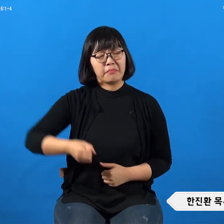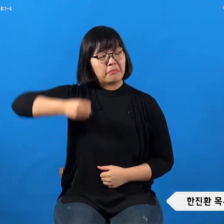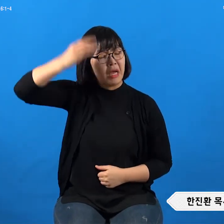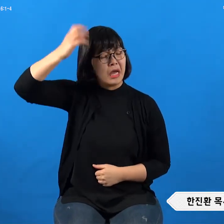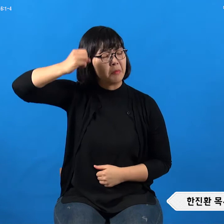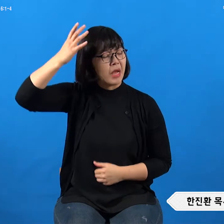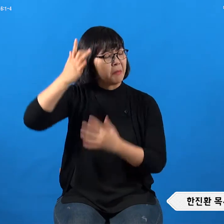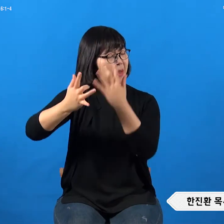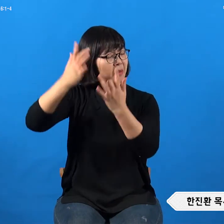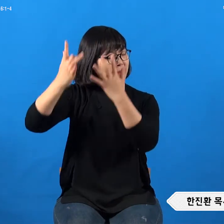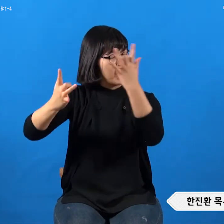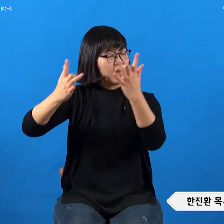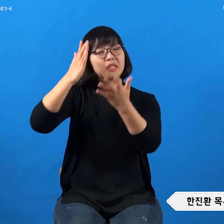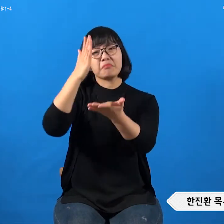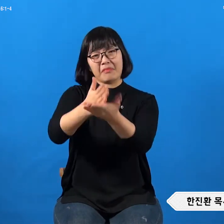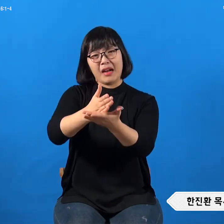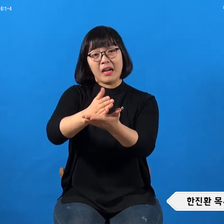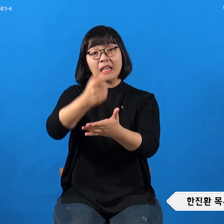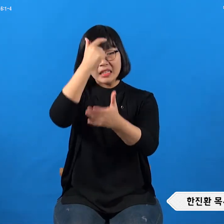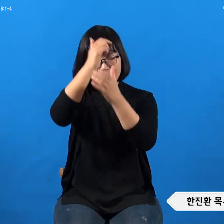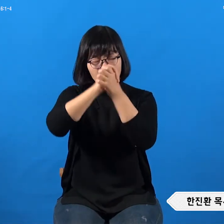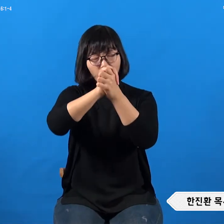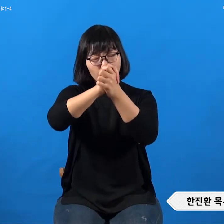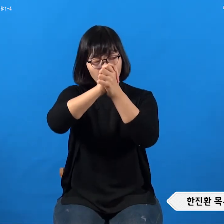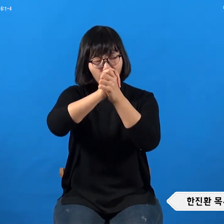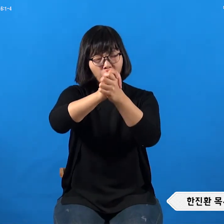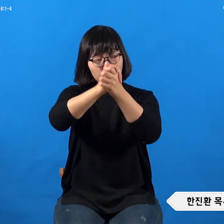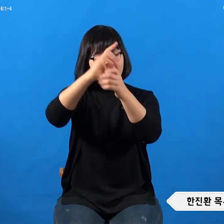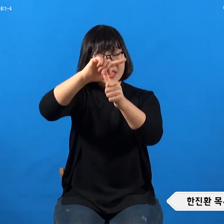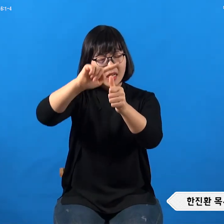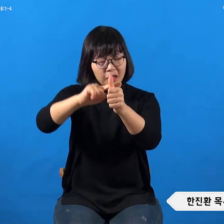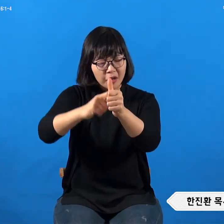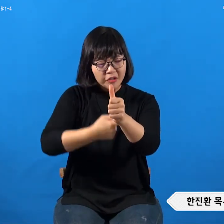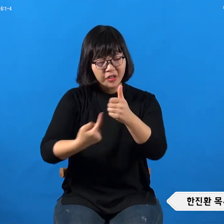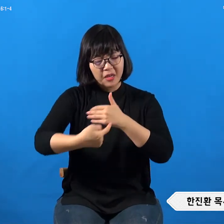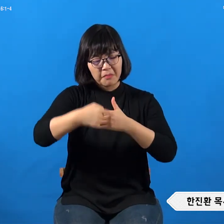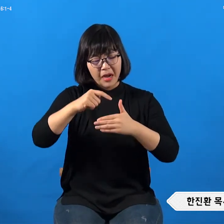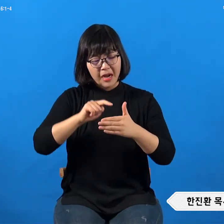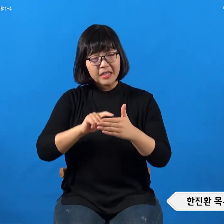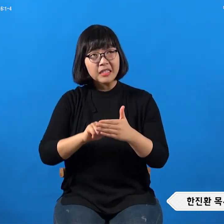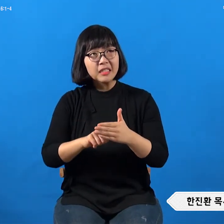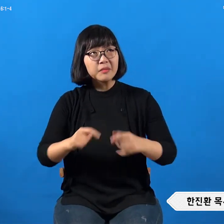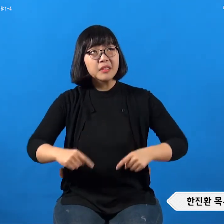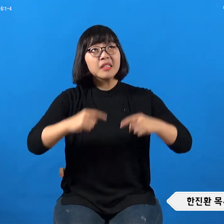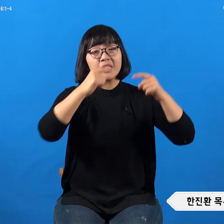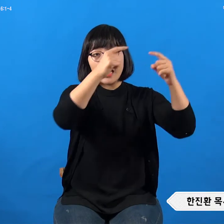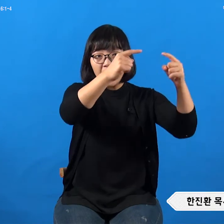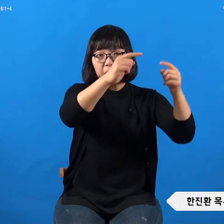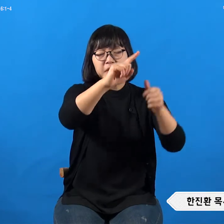자꾸 기도하다 보면 마음도 가고, 마음이 가면 물질도 가고 하지 않겠습니까?